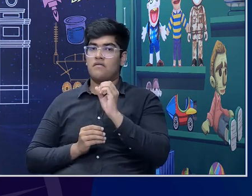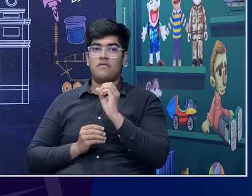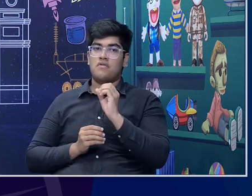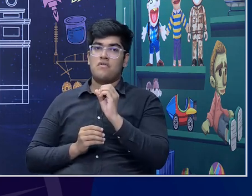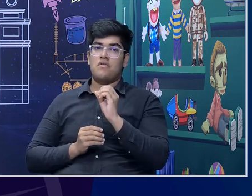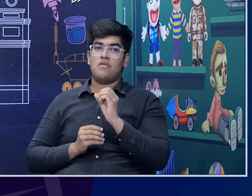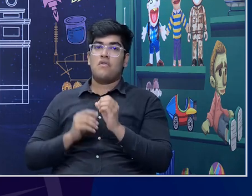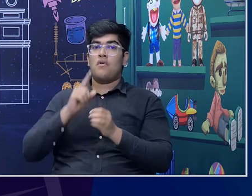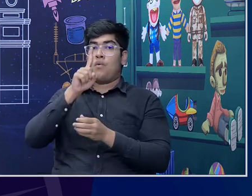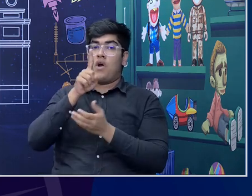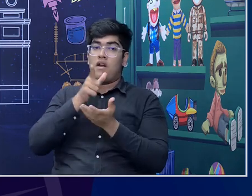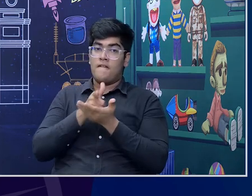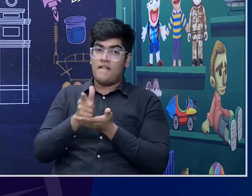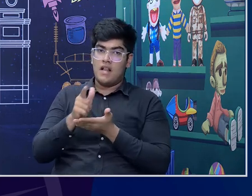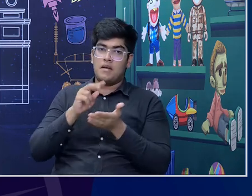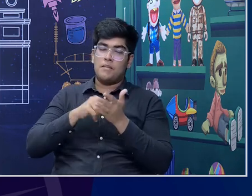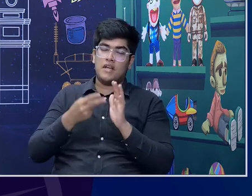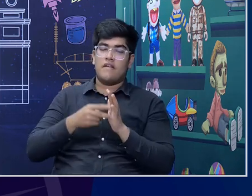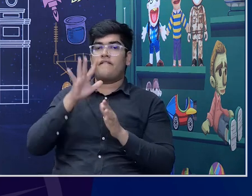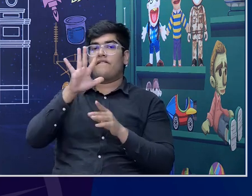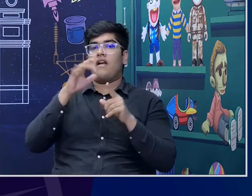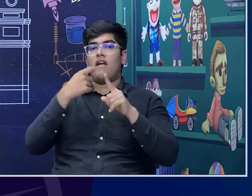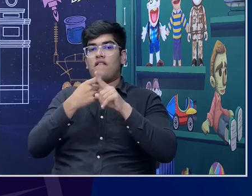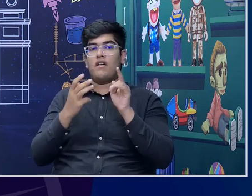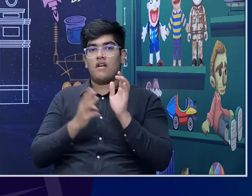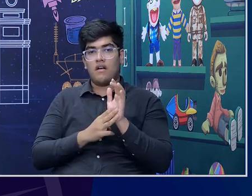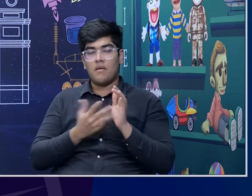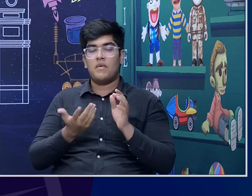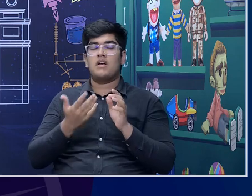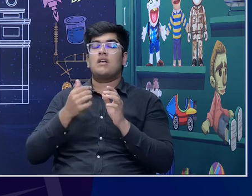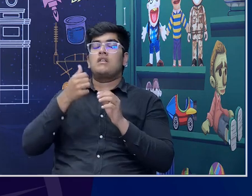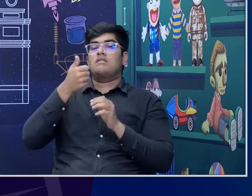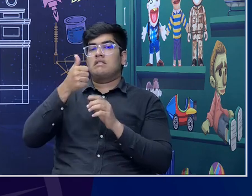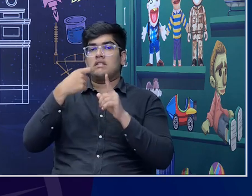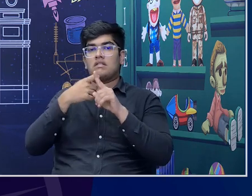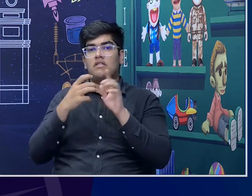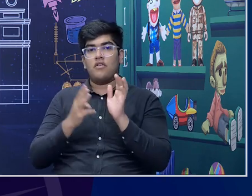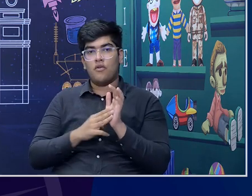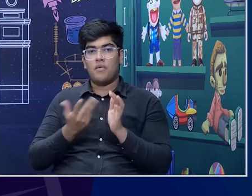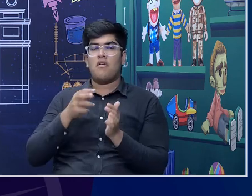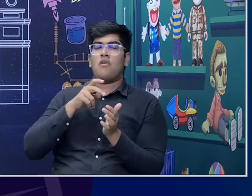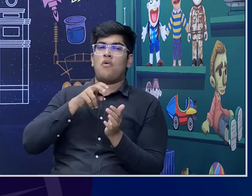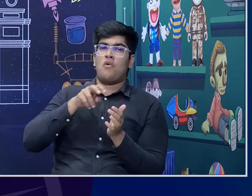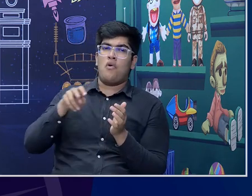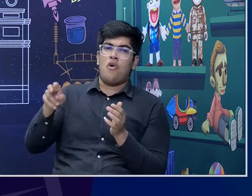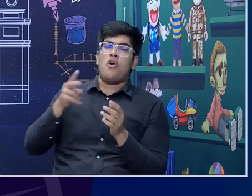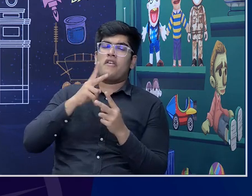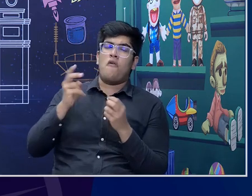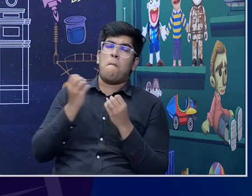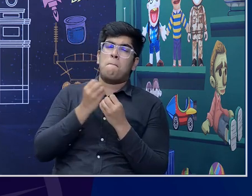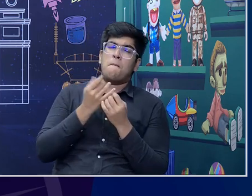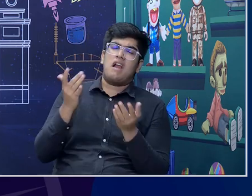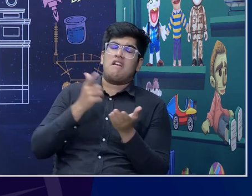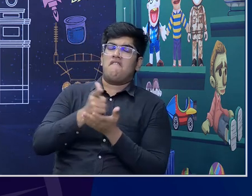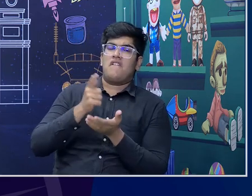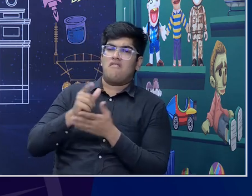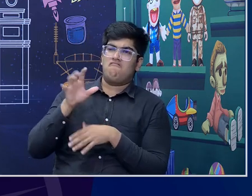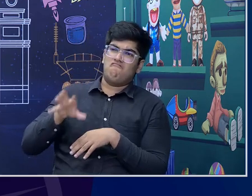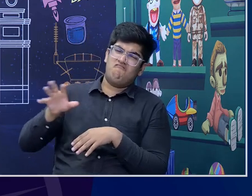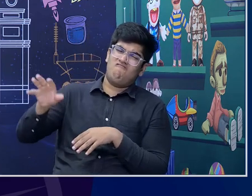कम पांच किलो मेटर, छे किलो मेटर, इतनी इतनी दूरी पर हजारों गाउं बसे हुए हैं ही माचल परदेश में,